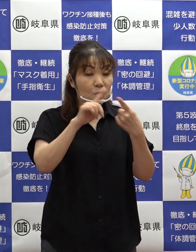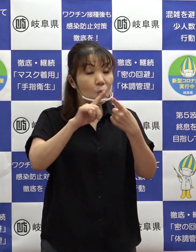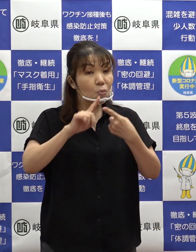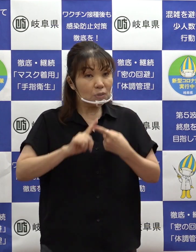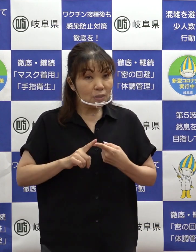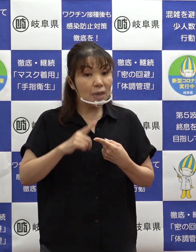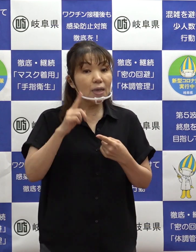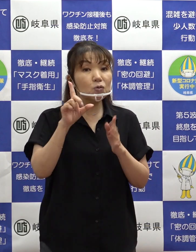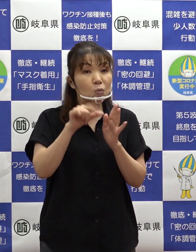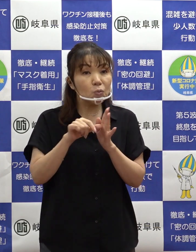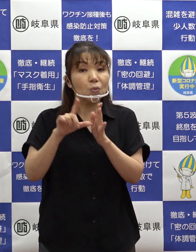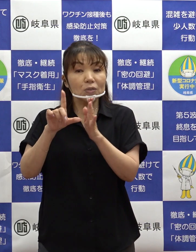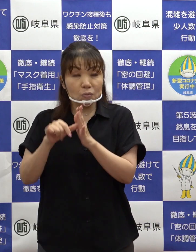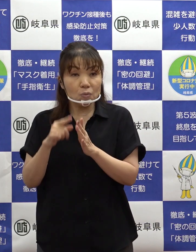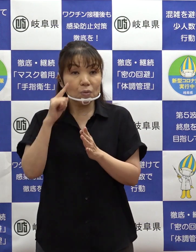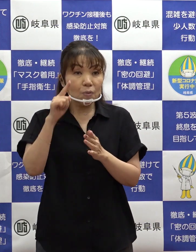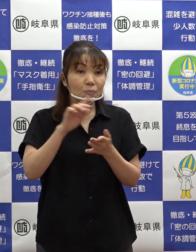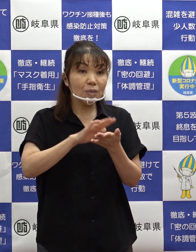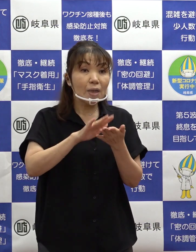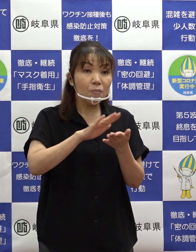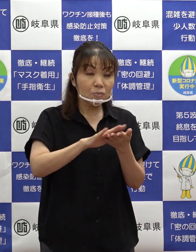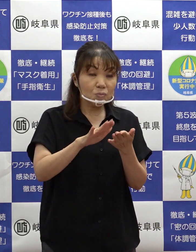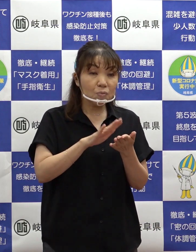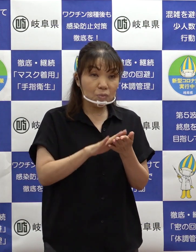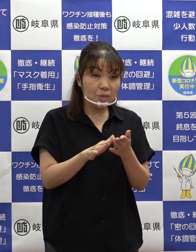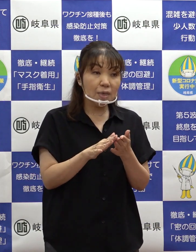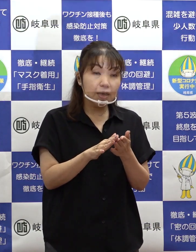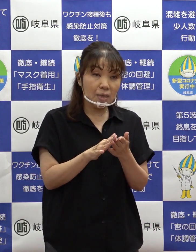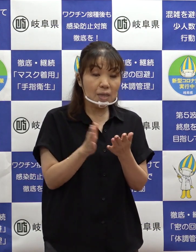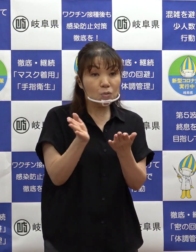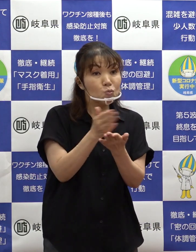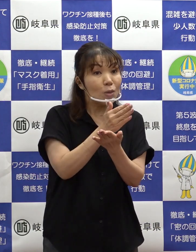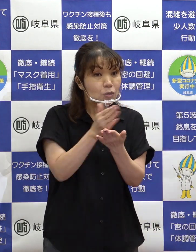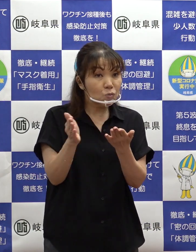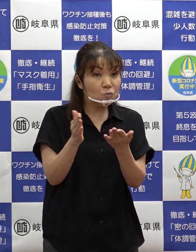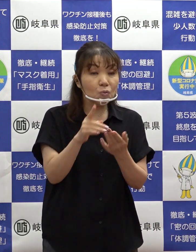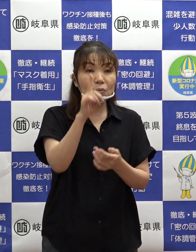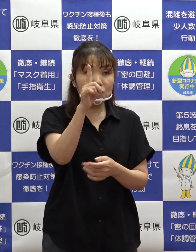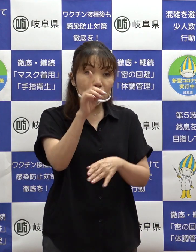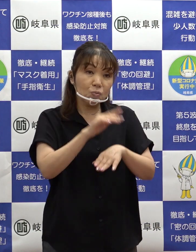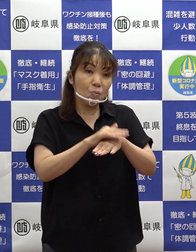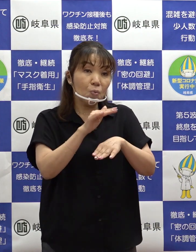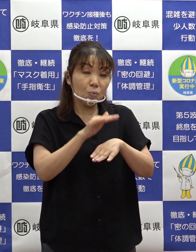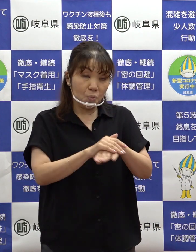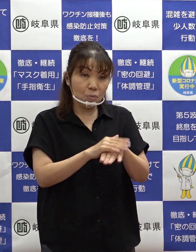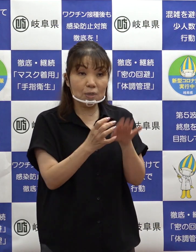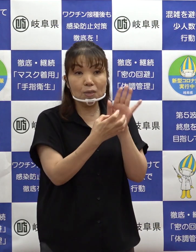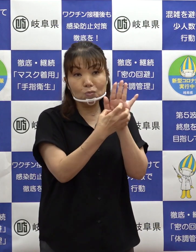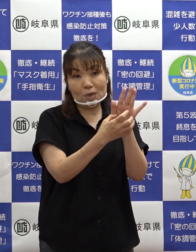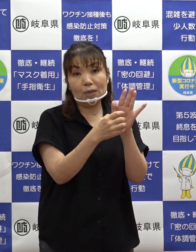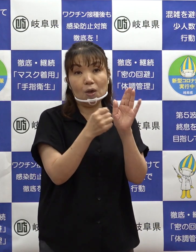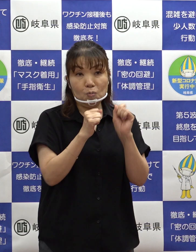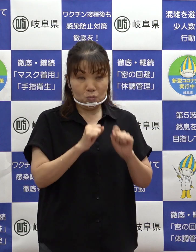ながら制度のメルクマールとして、まあ、差別化の一つの指標として、まあ、使わせていただくということ